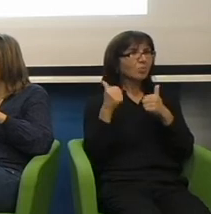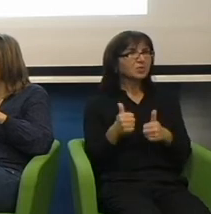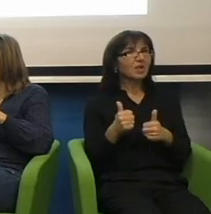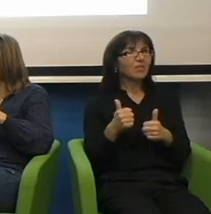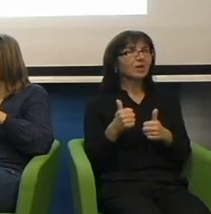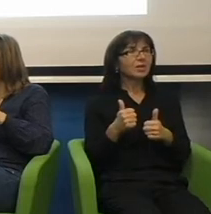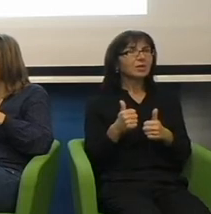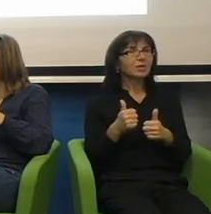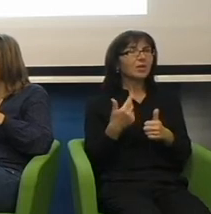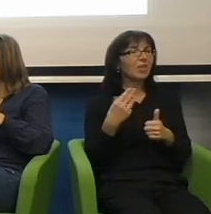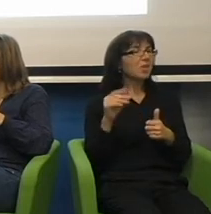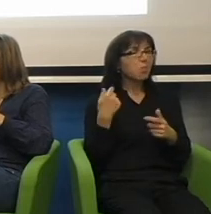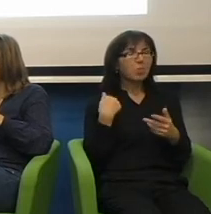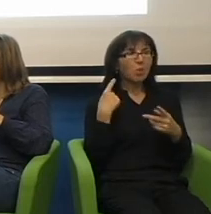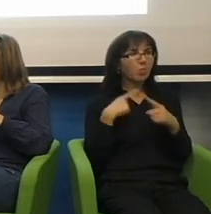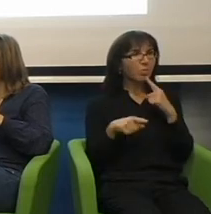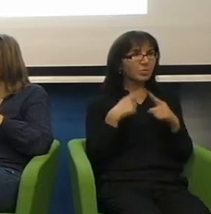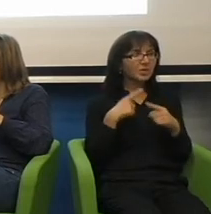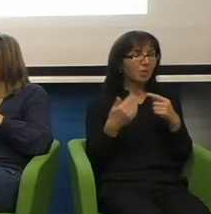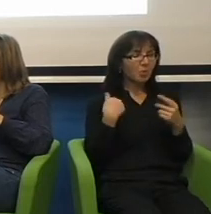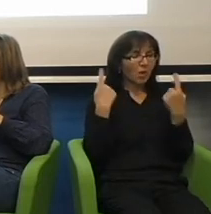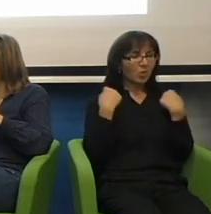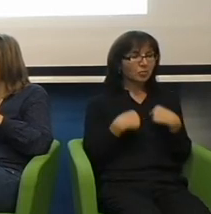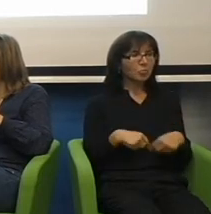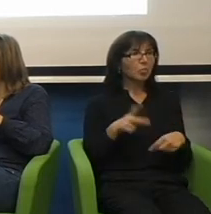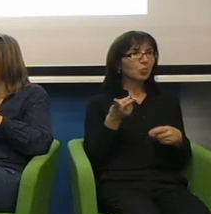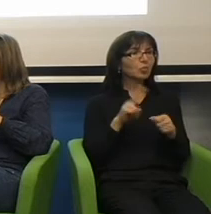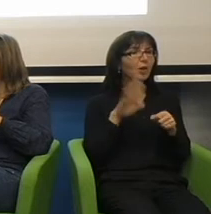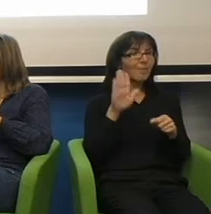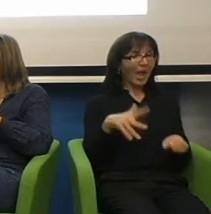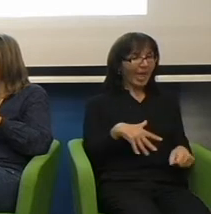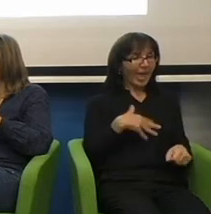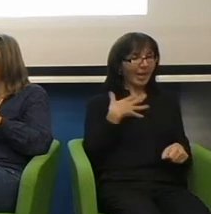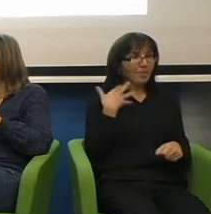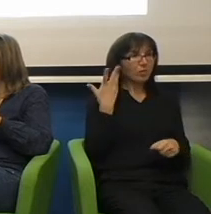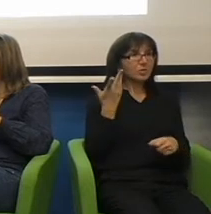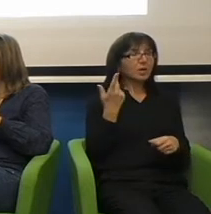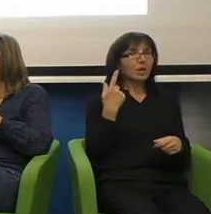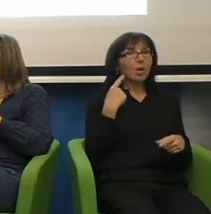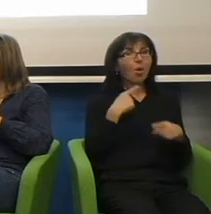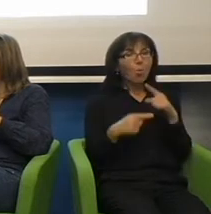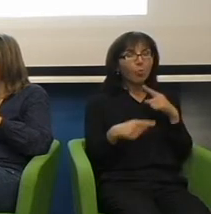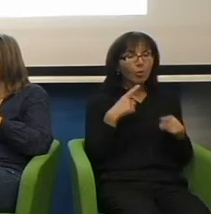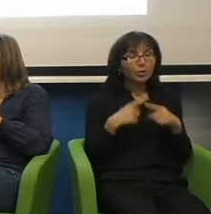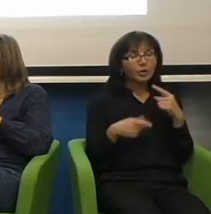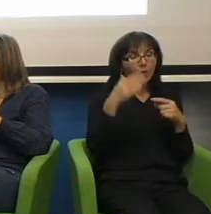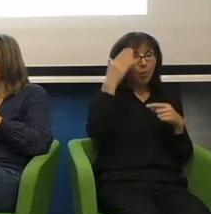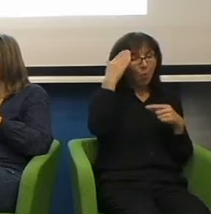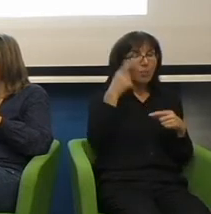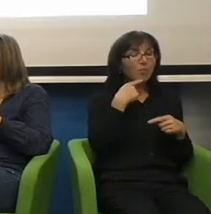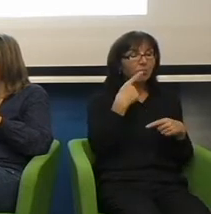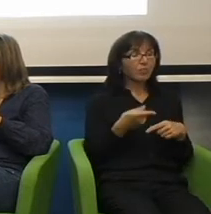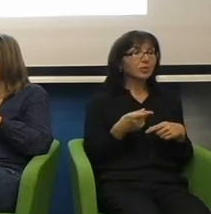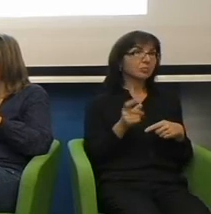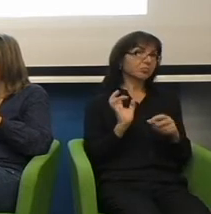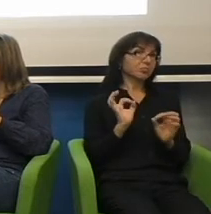dlatego, że ona nie była politykiem. Ona była osobą, która miała emocje. Ona politykom jest sobie powiedzieć: no dobra, no to